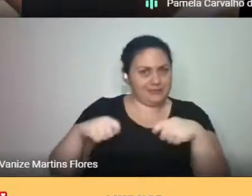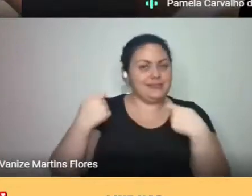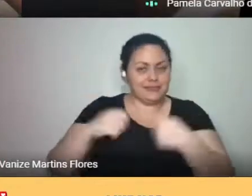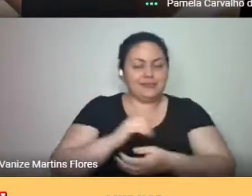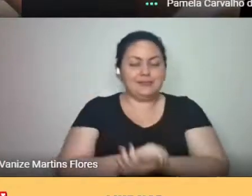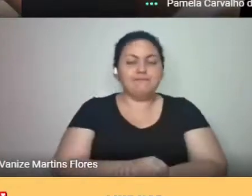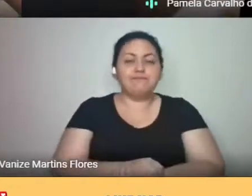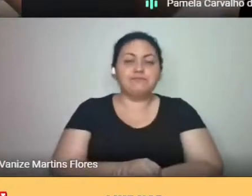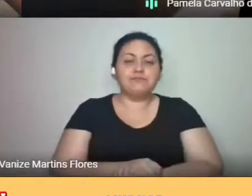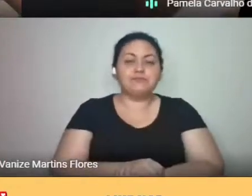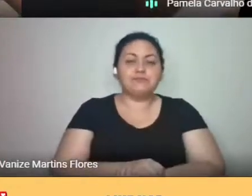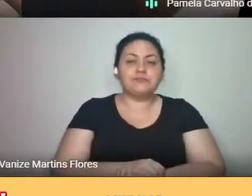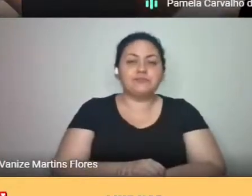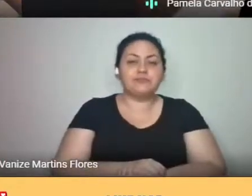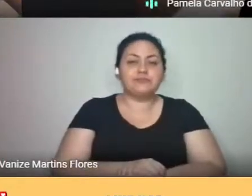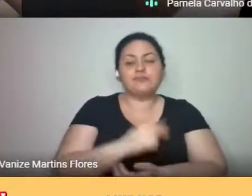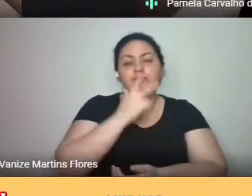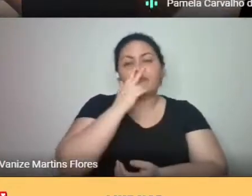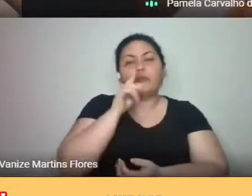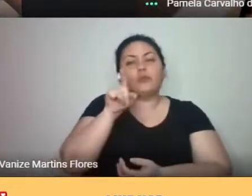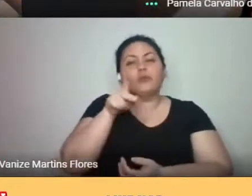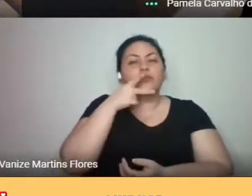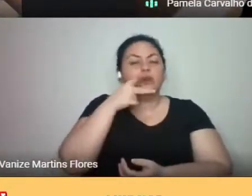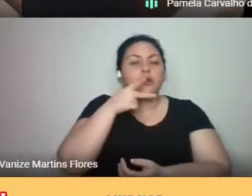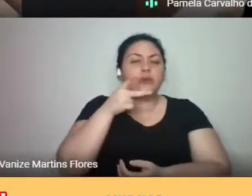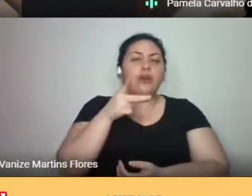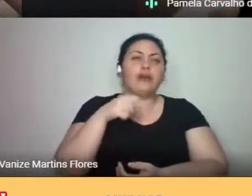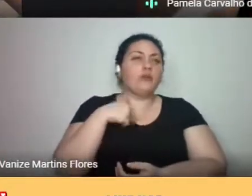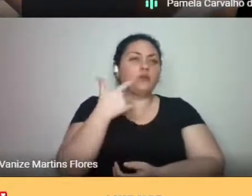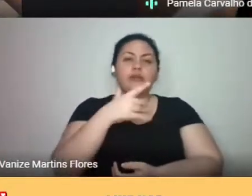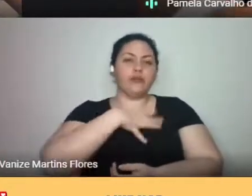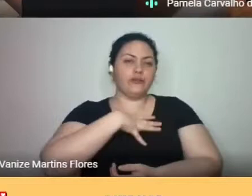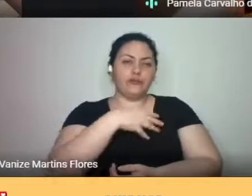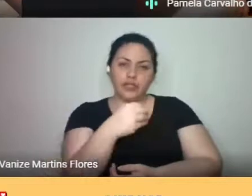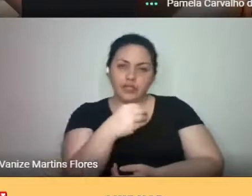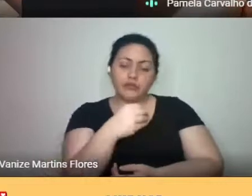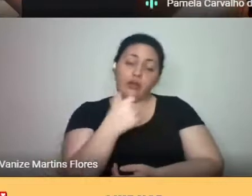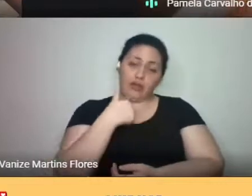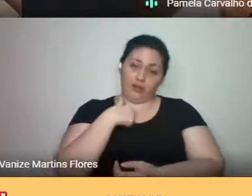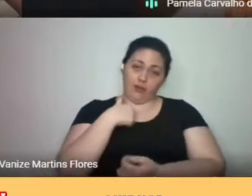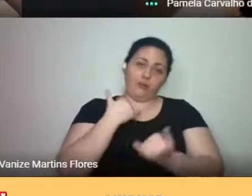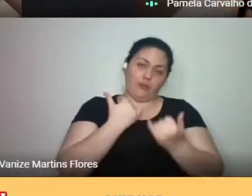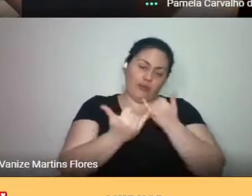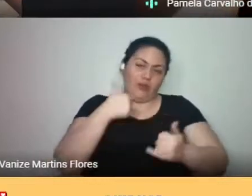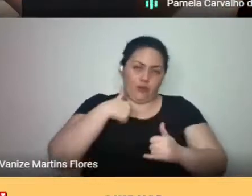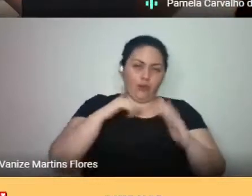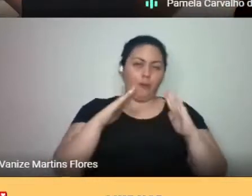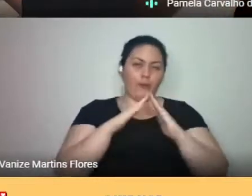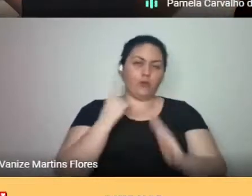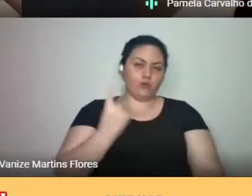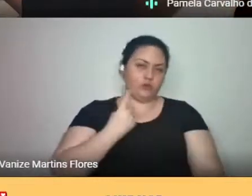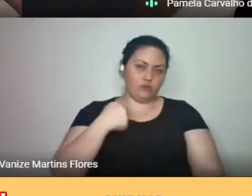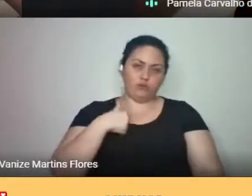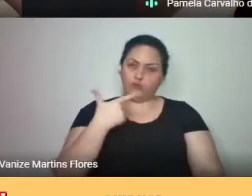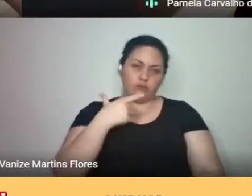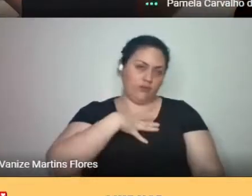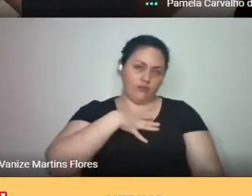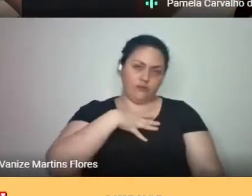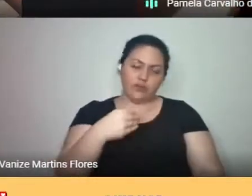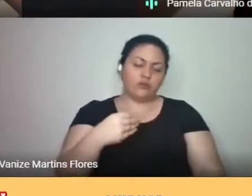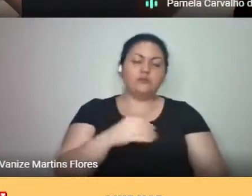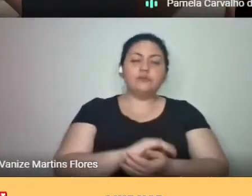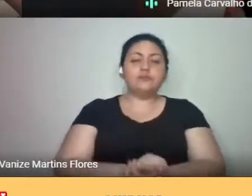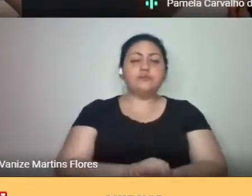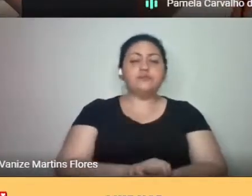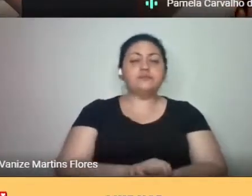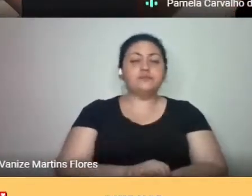eu penso, tu falou, eu não tenho filho, eu moro sozinha, não tenho filho. Se eu vou, no